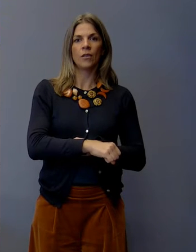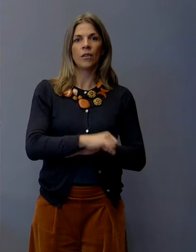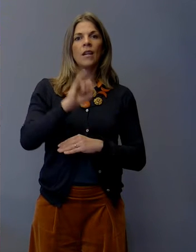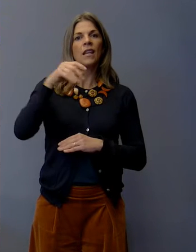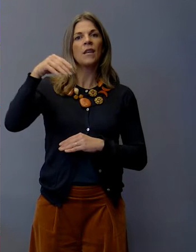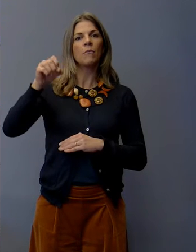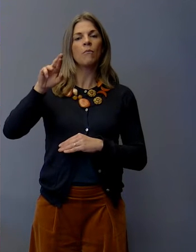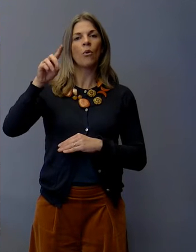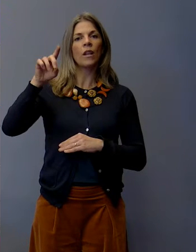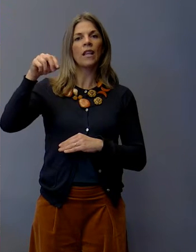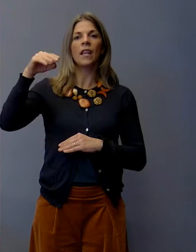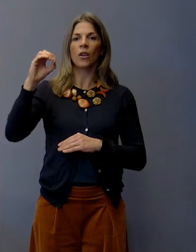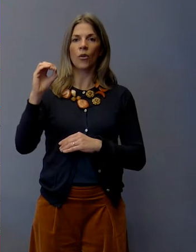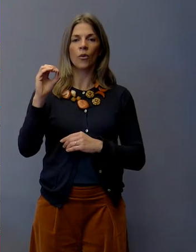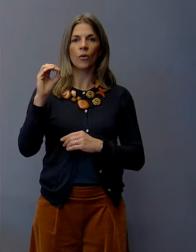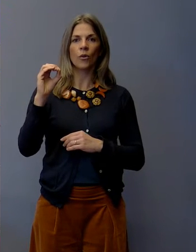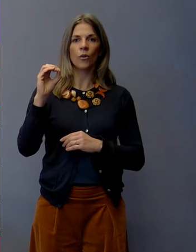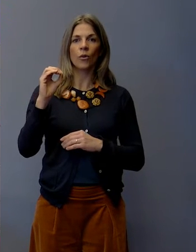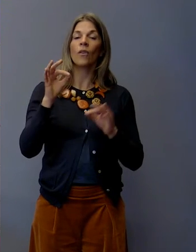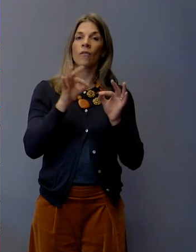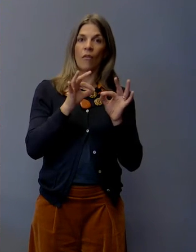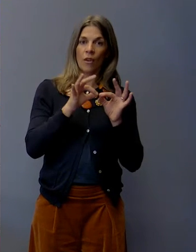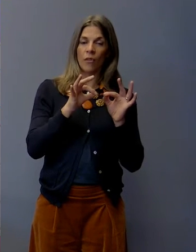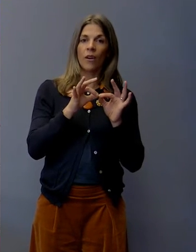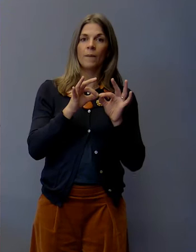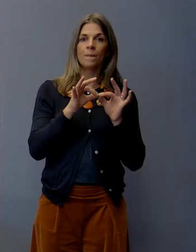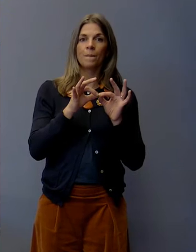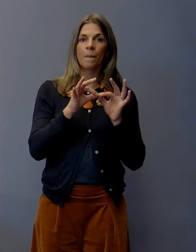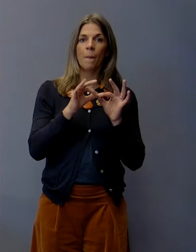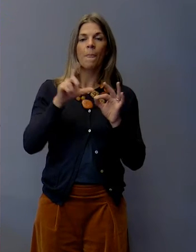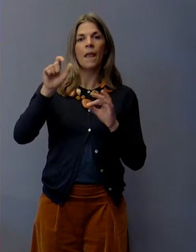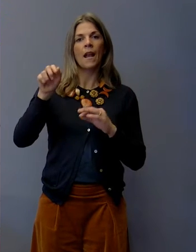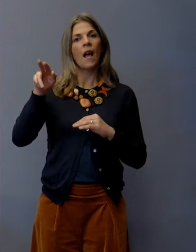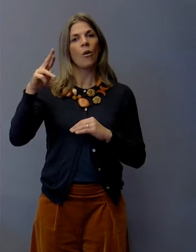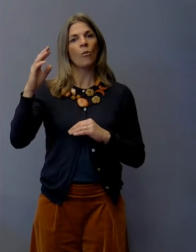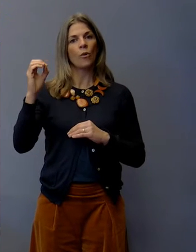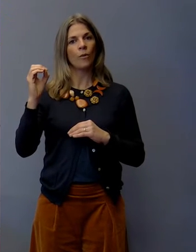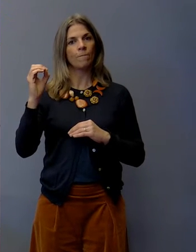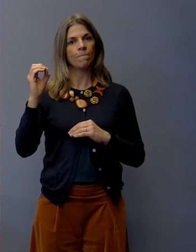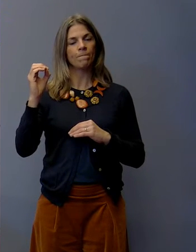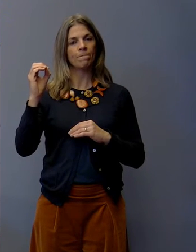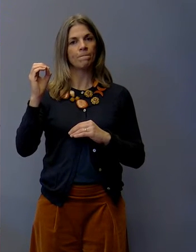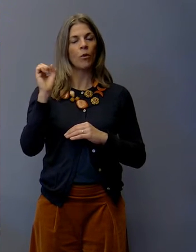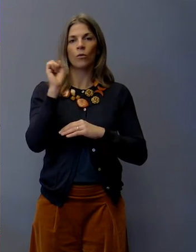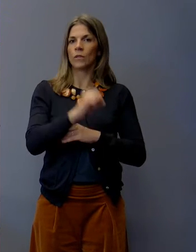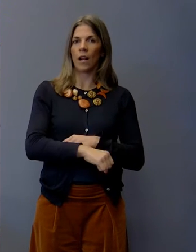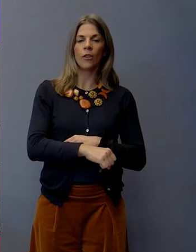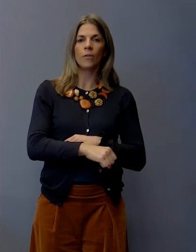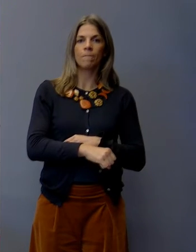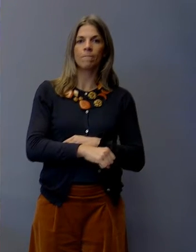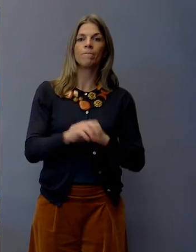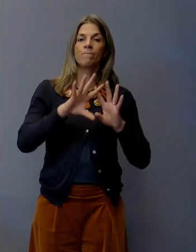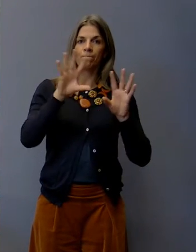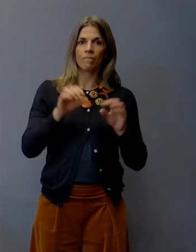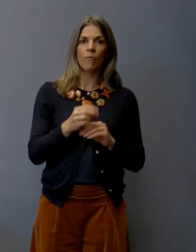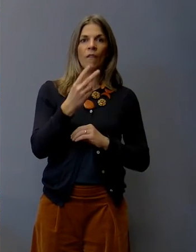immordino favorevole consigliera laura 23 voti